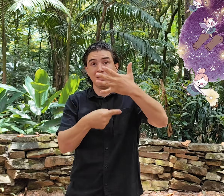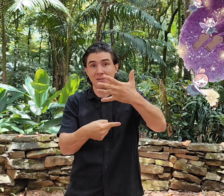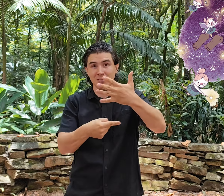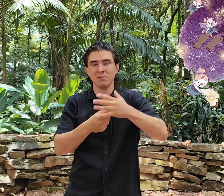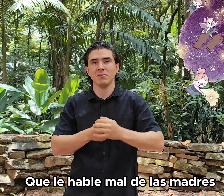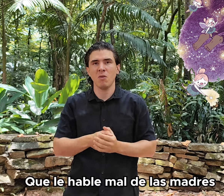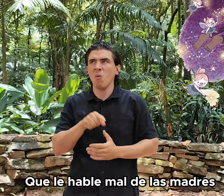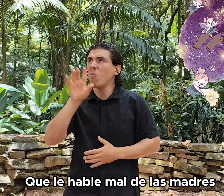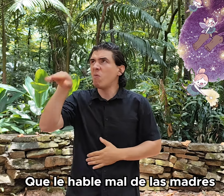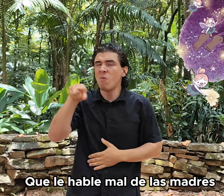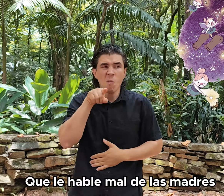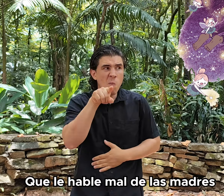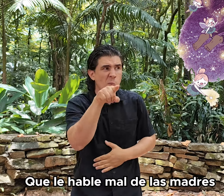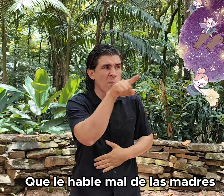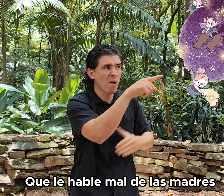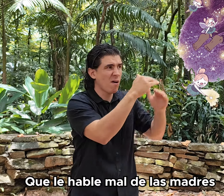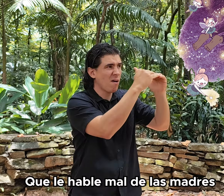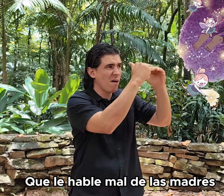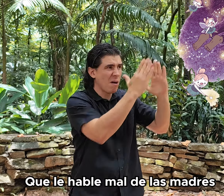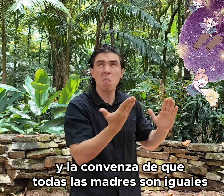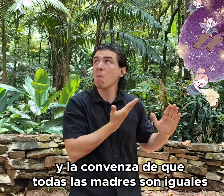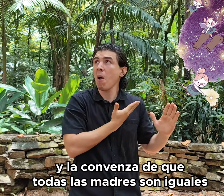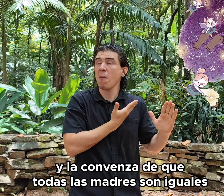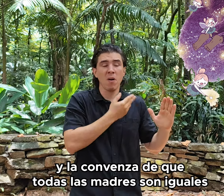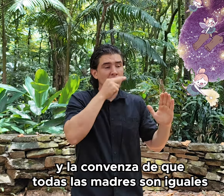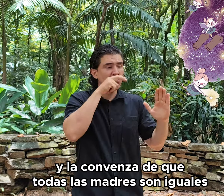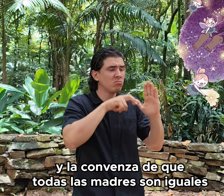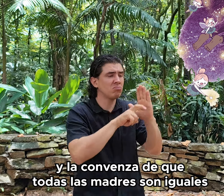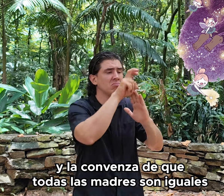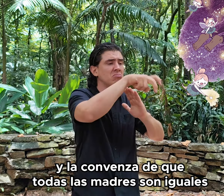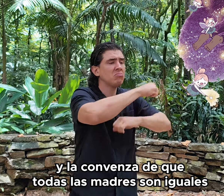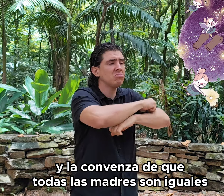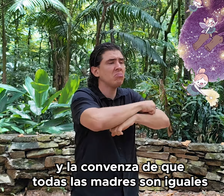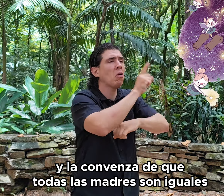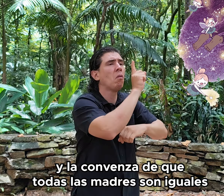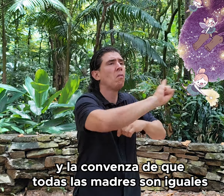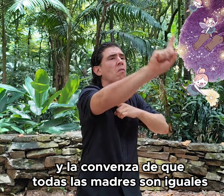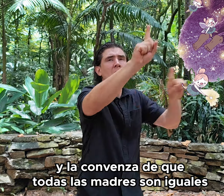Que le hable mal de las madres y la convenza de que todas las madres son iguales.